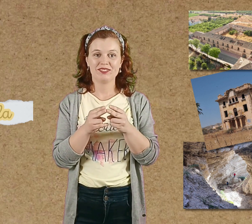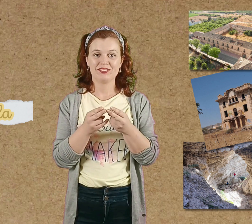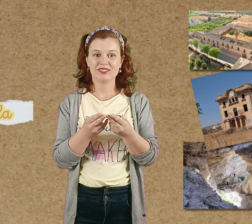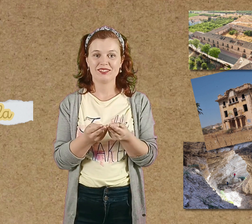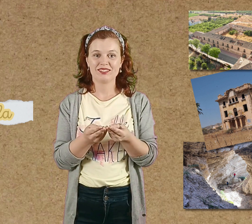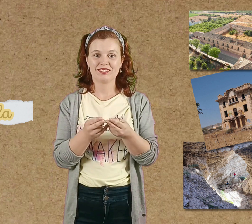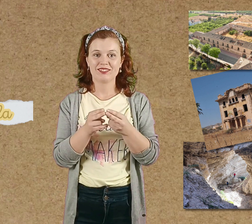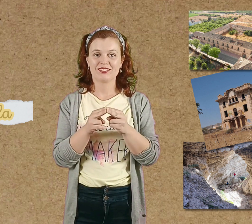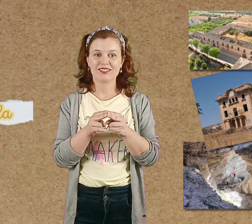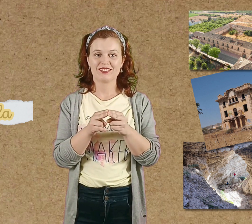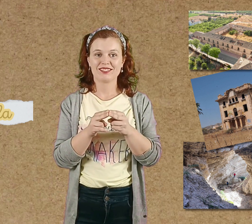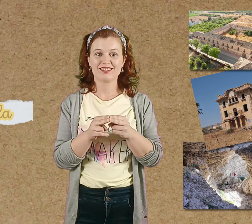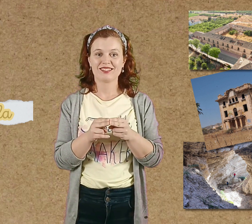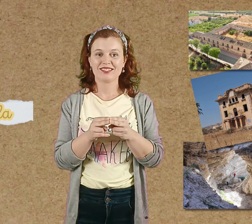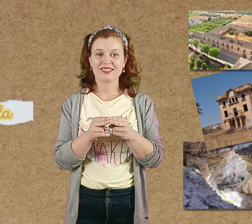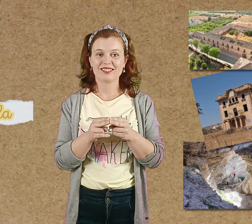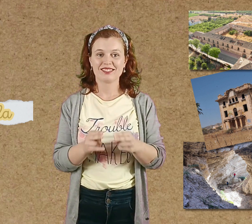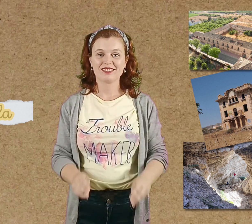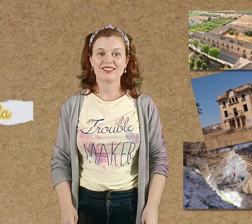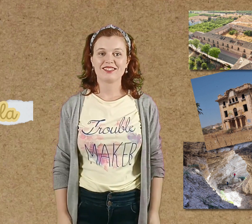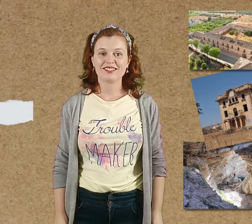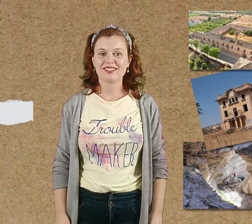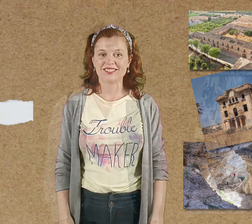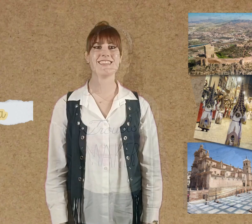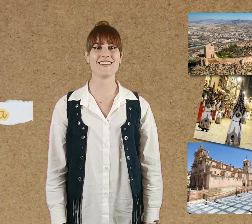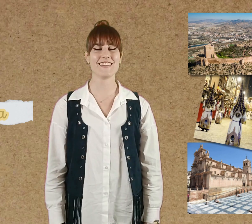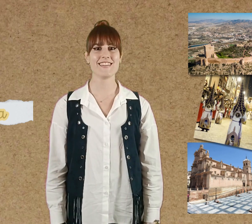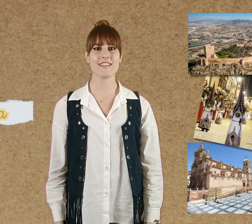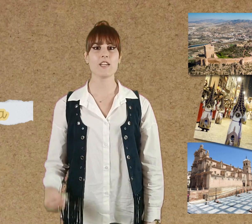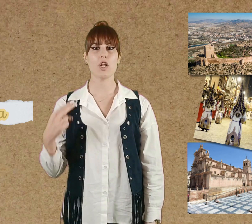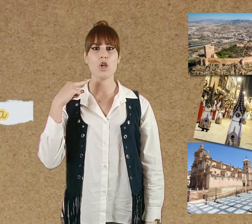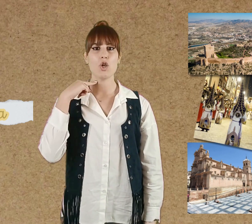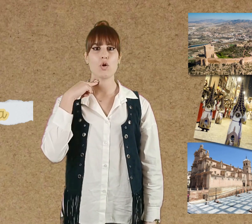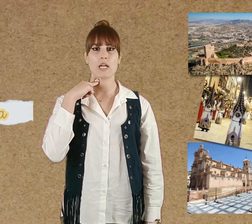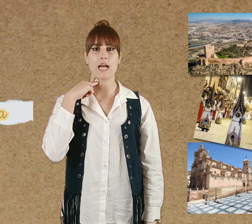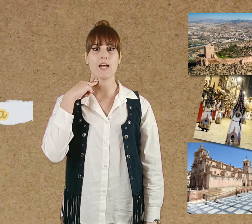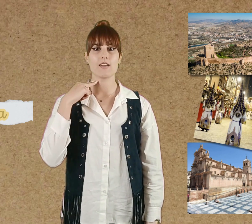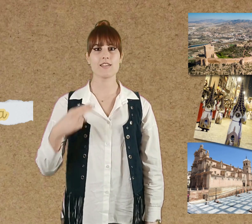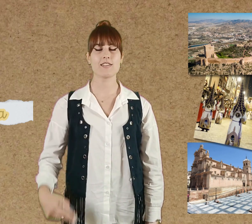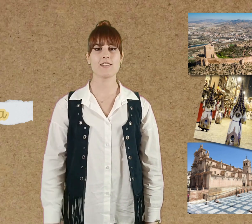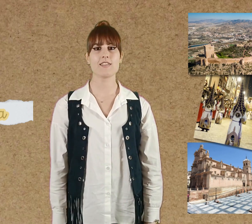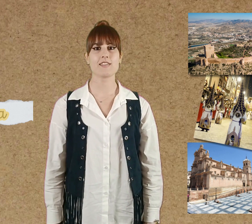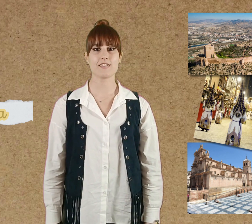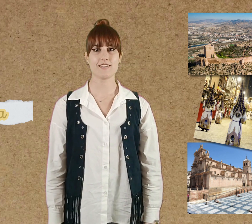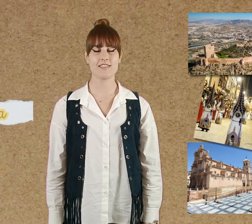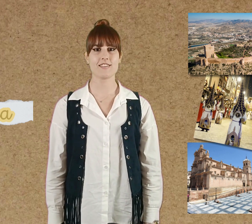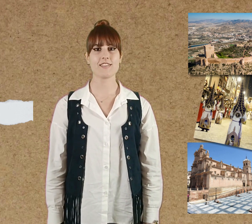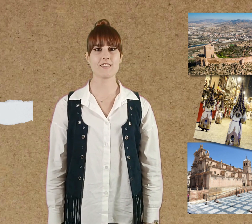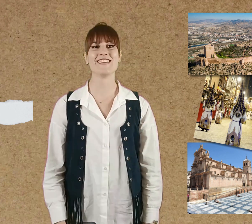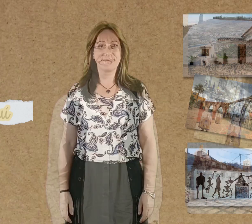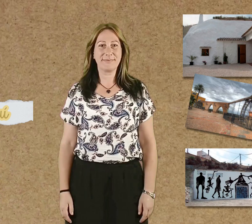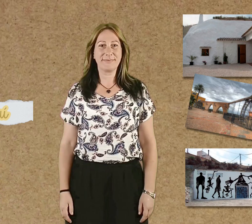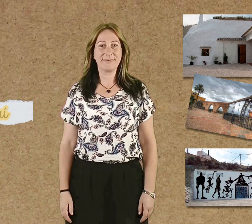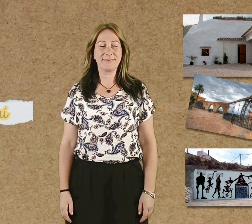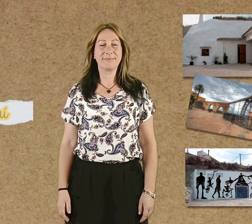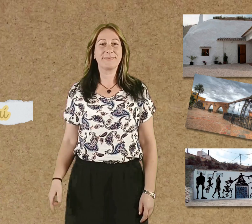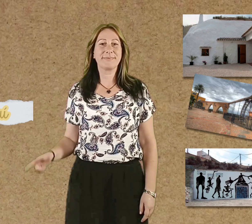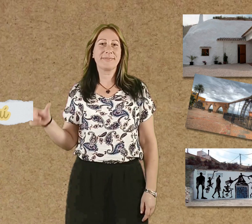Ella es un trozo de cielo, ella va abriendo sus alas, tiene un acento sincero, huele a caldero y brisa